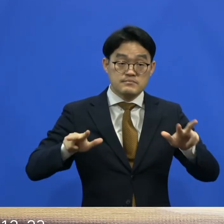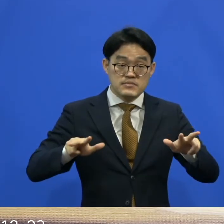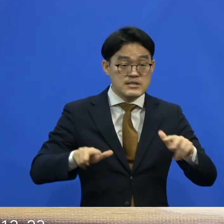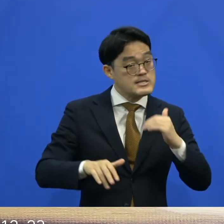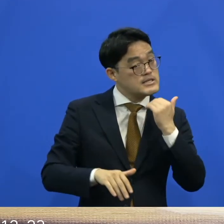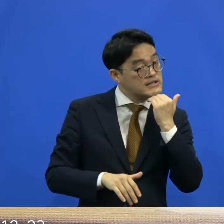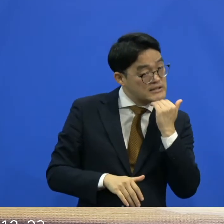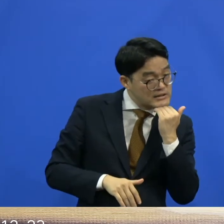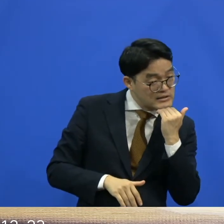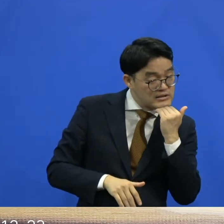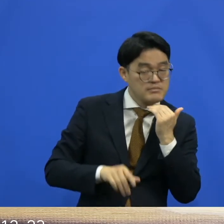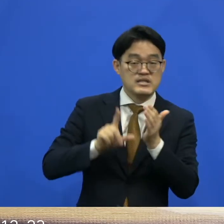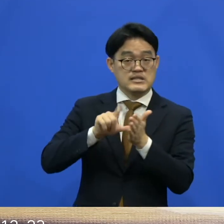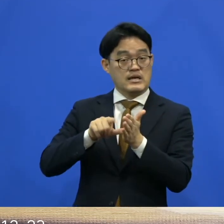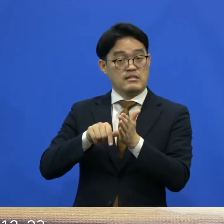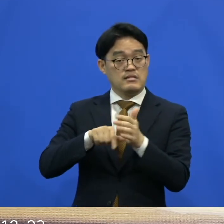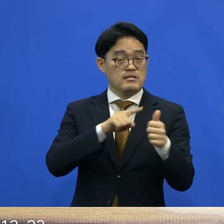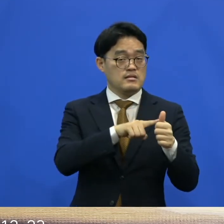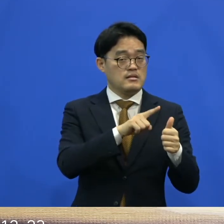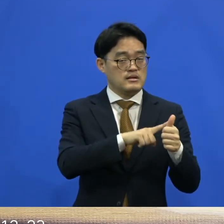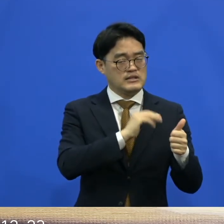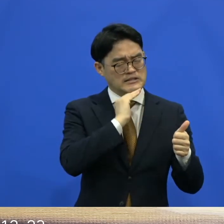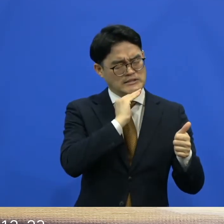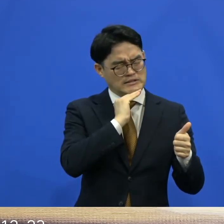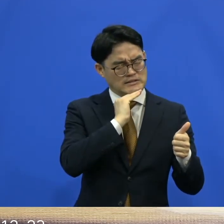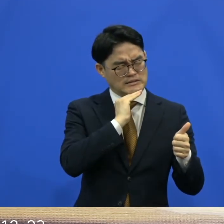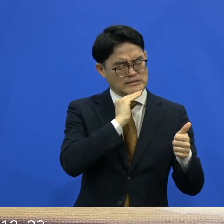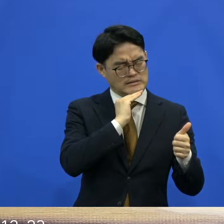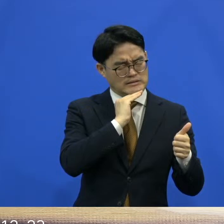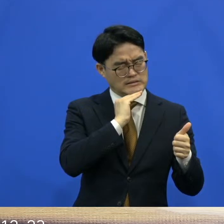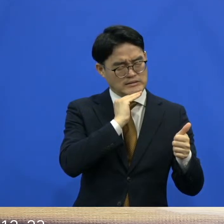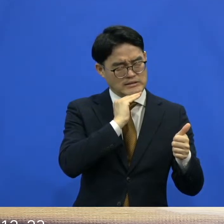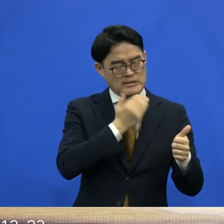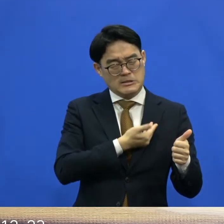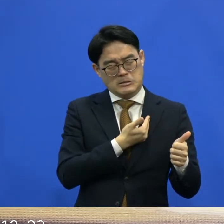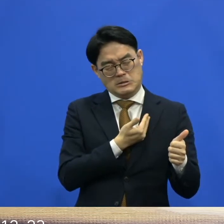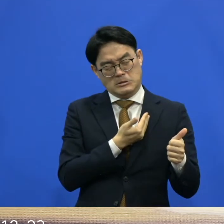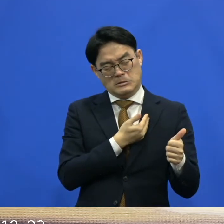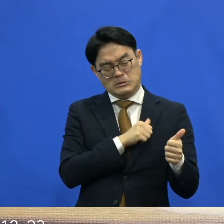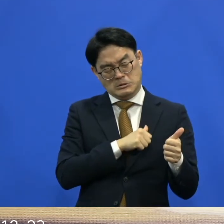그 고통의 시간, 그 인고의 시간, 참아내는 시간,